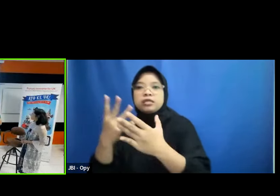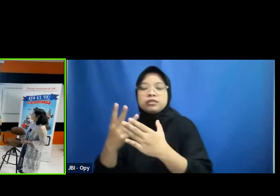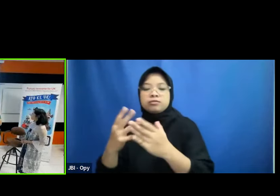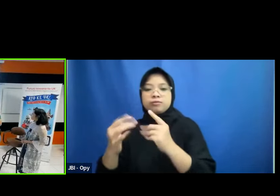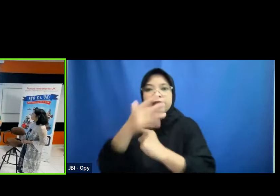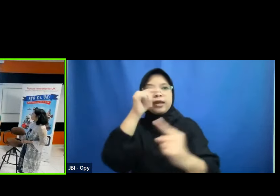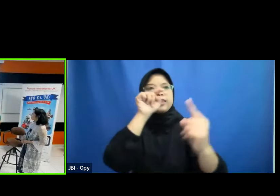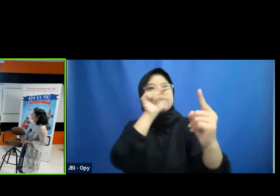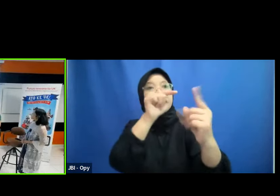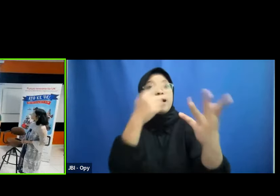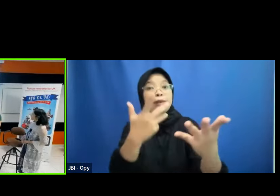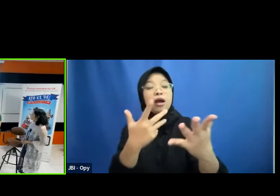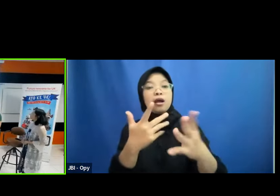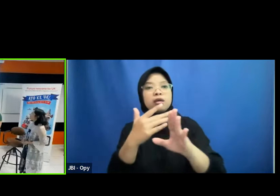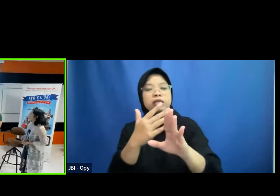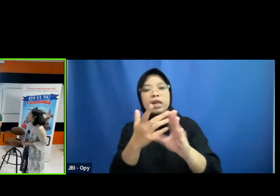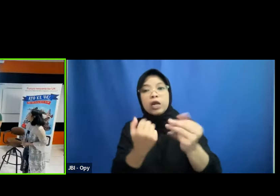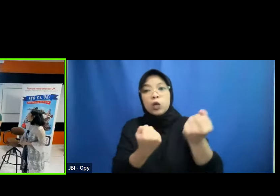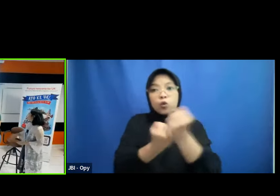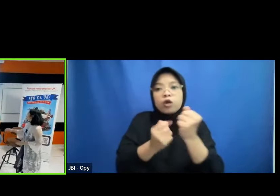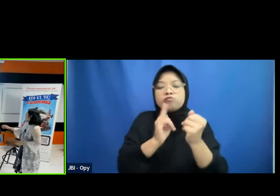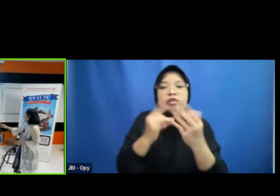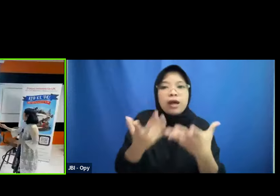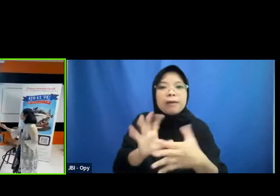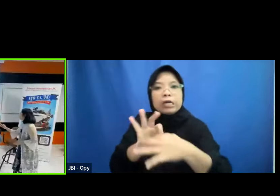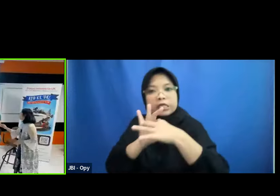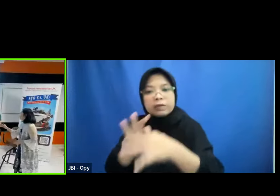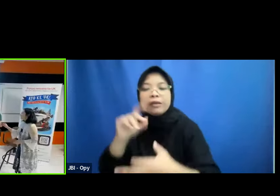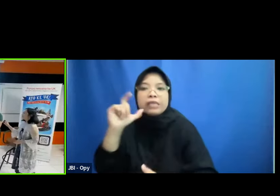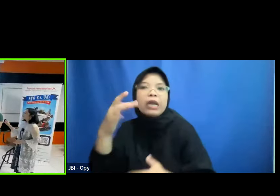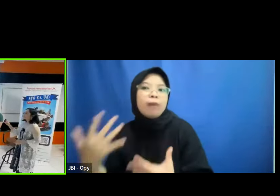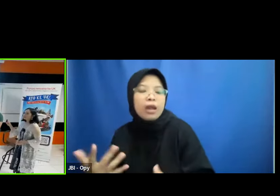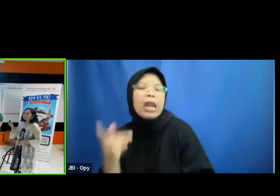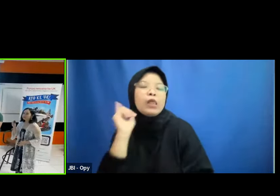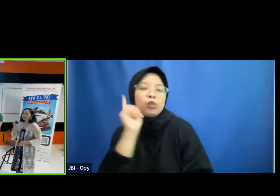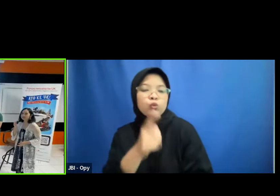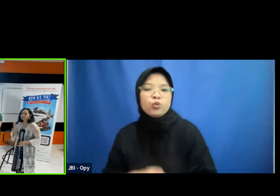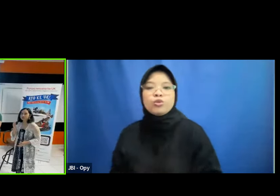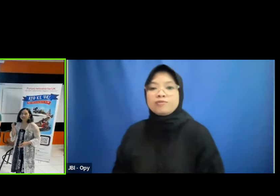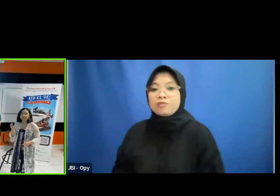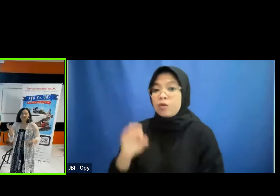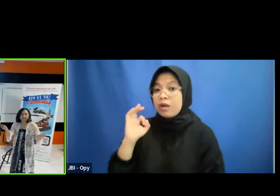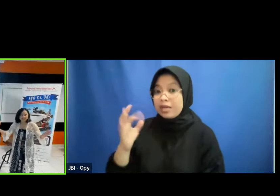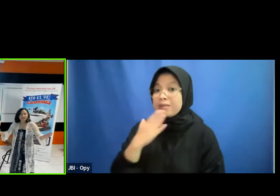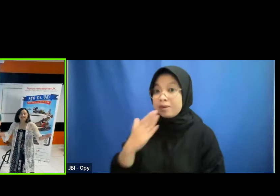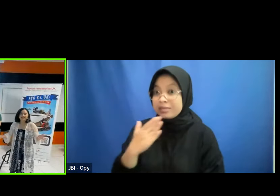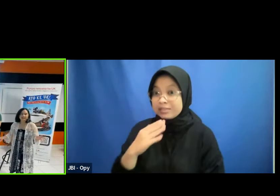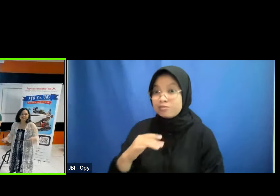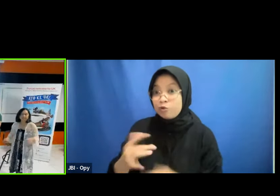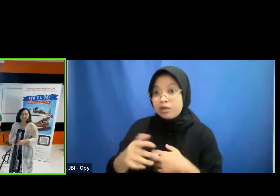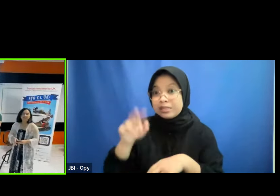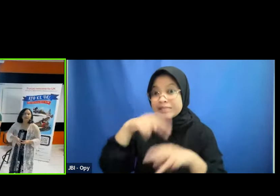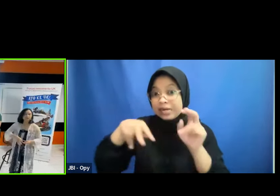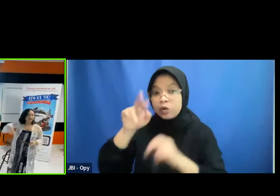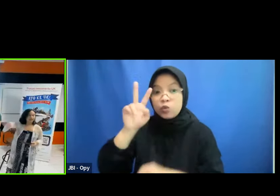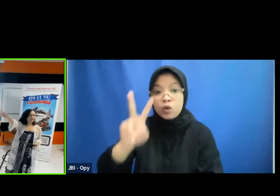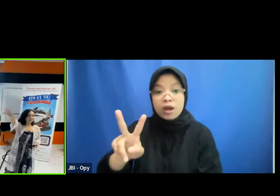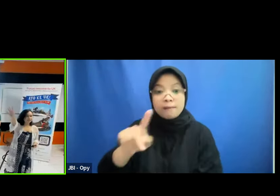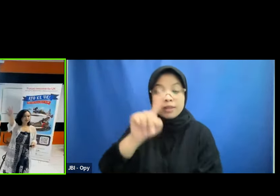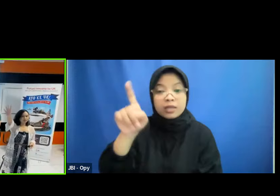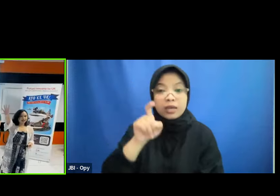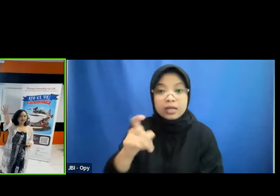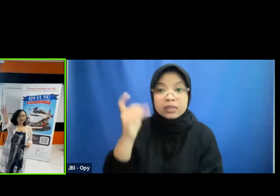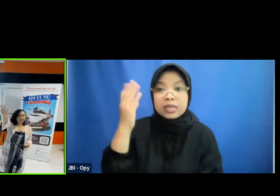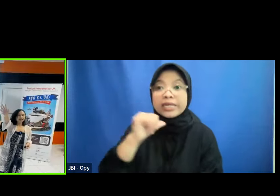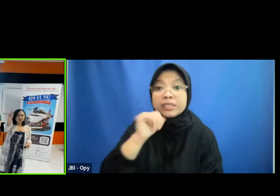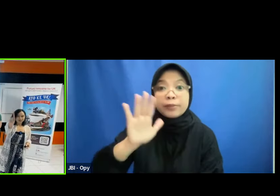plan saya gitu oke Thank you kak kita teman-teman ambil dua pertanyaan lagi ya dari di sini boleh tadi